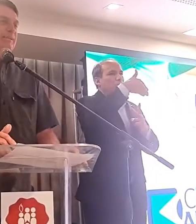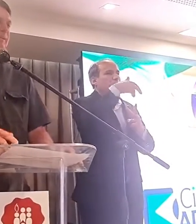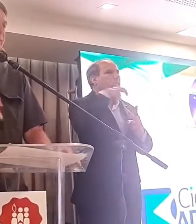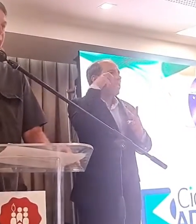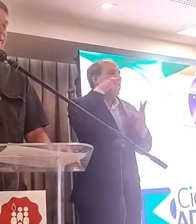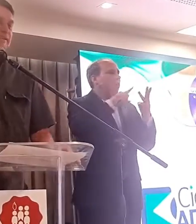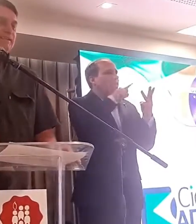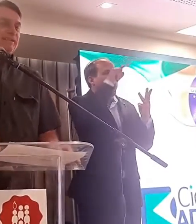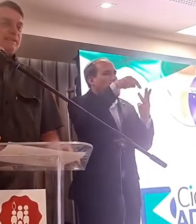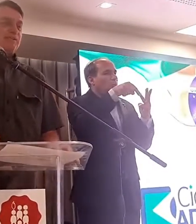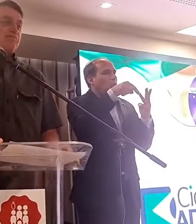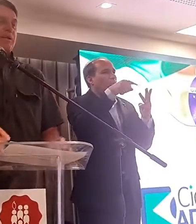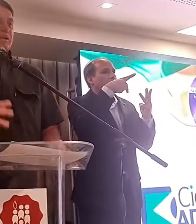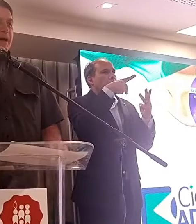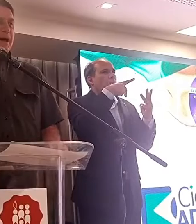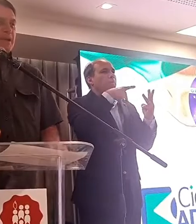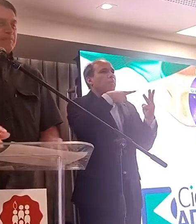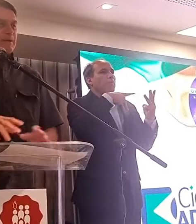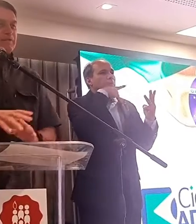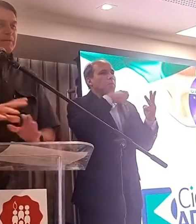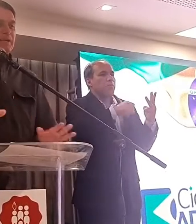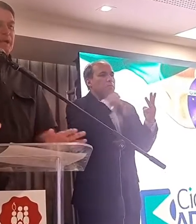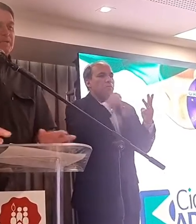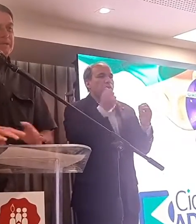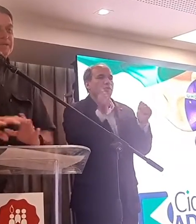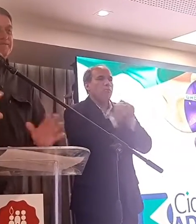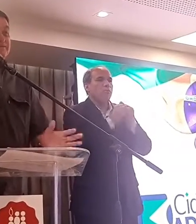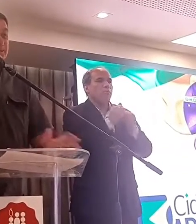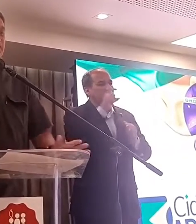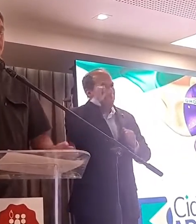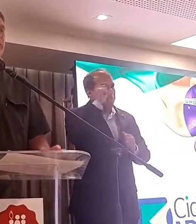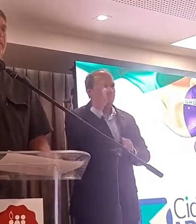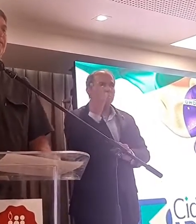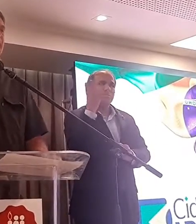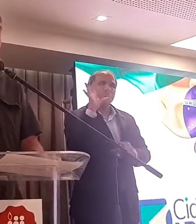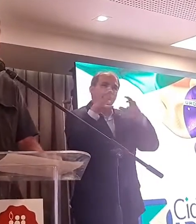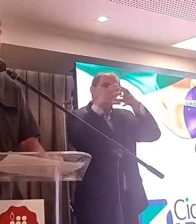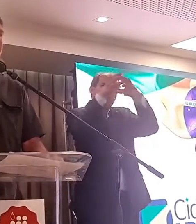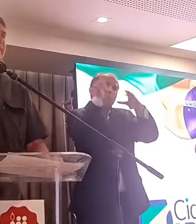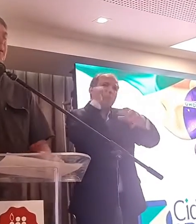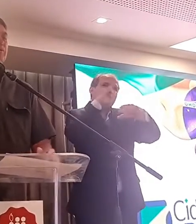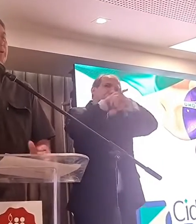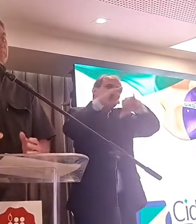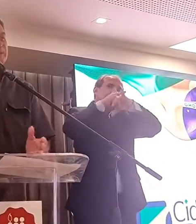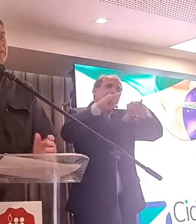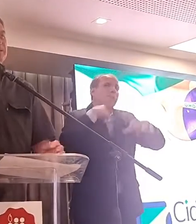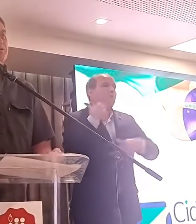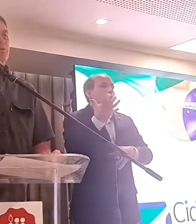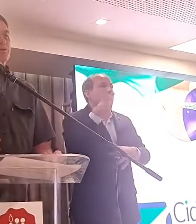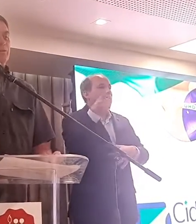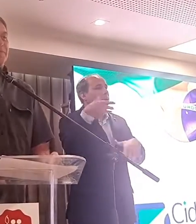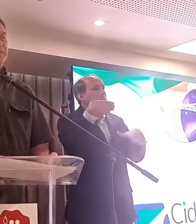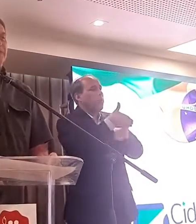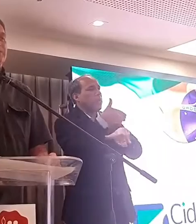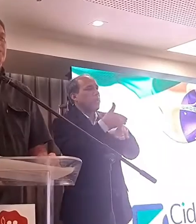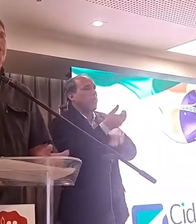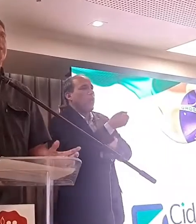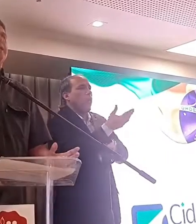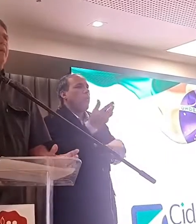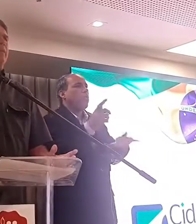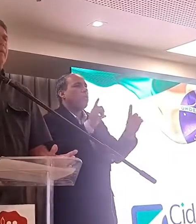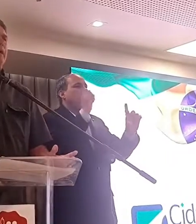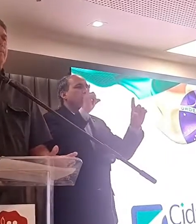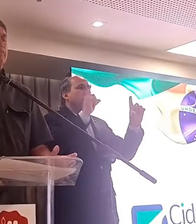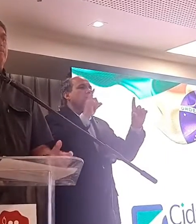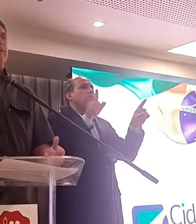Velho, esses dias, com a Damares, mais umas mulheres aí, fazendo campanha. E quero que ela participe de alguns programas de televisão para